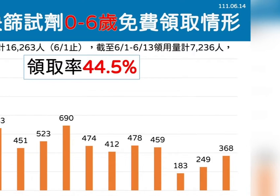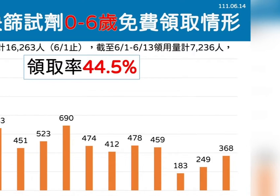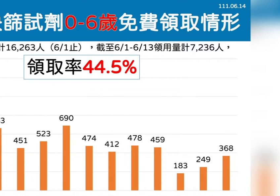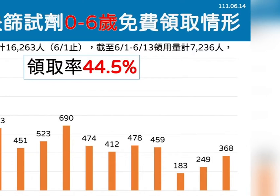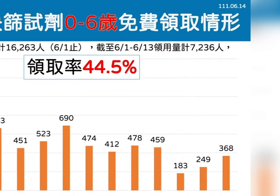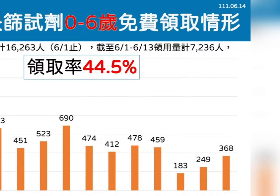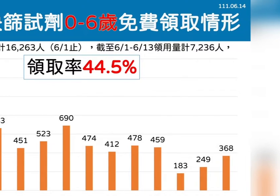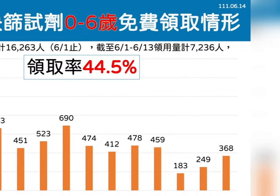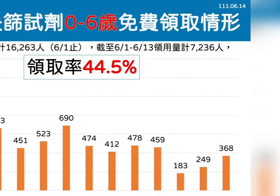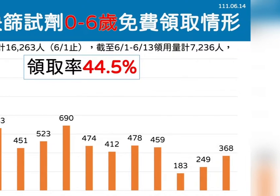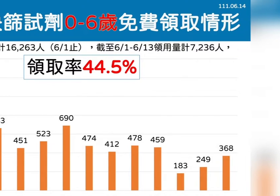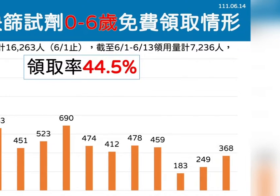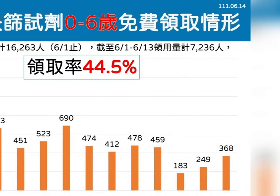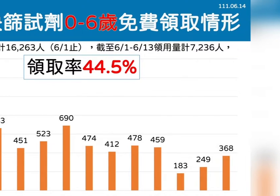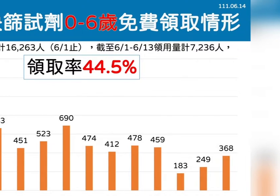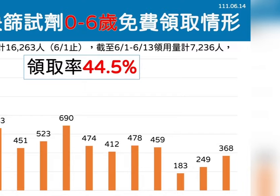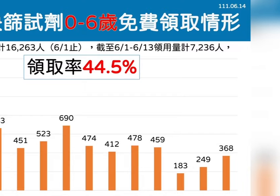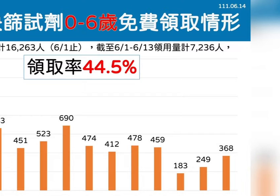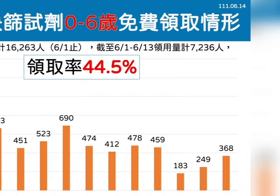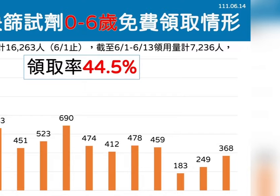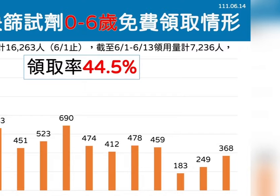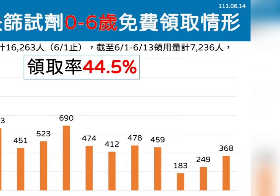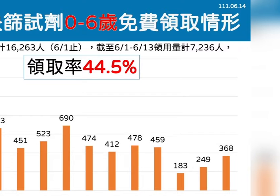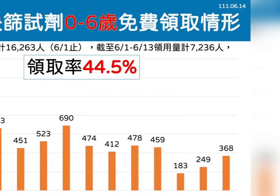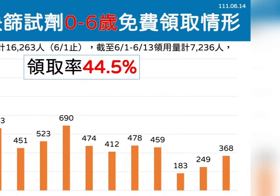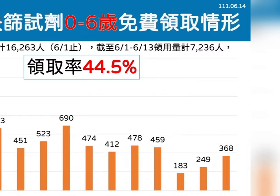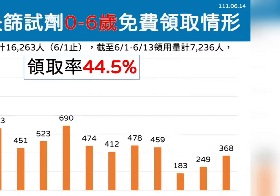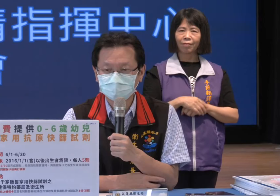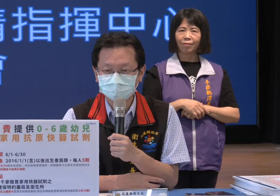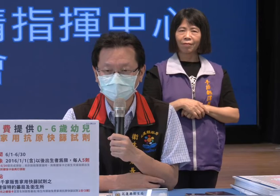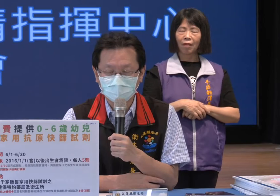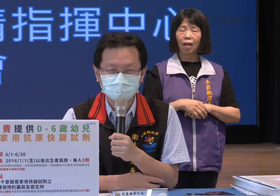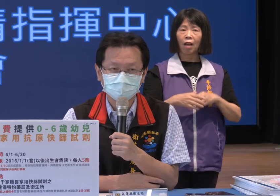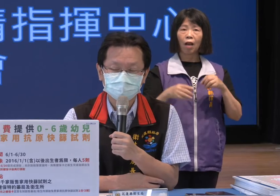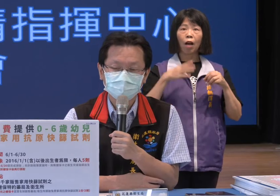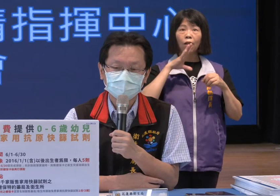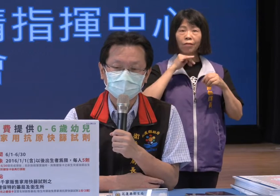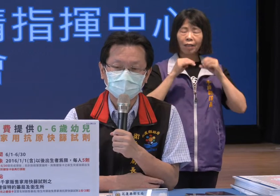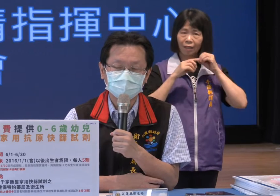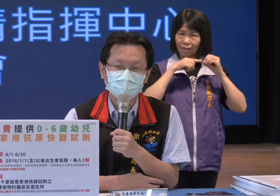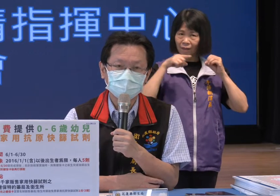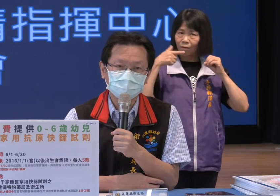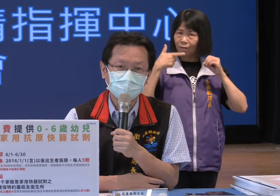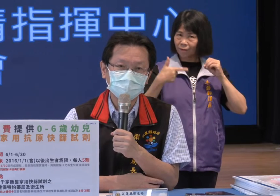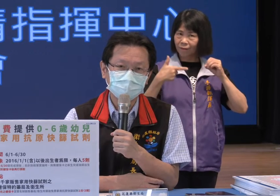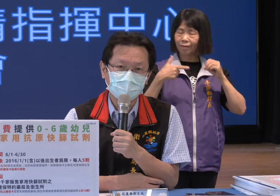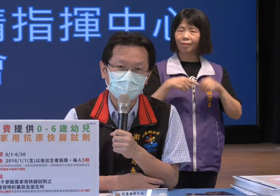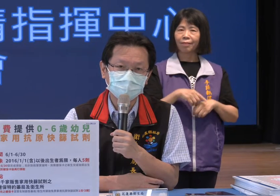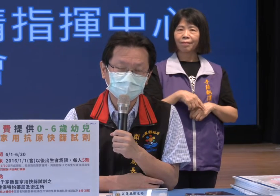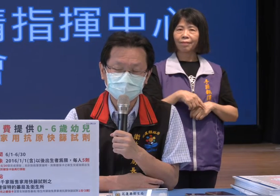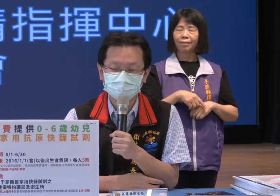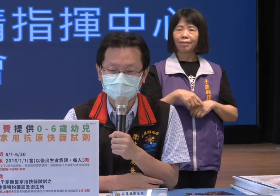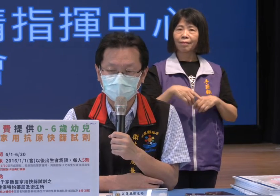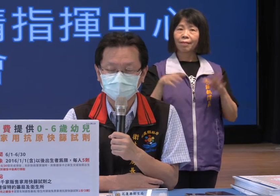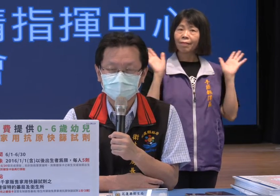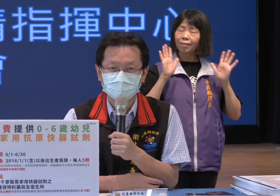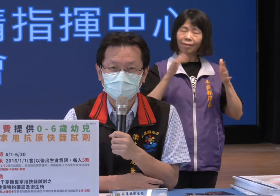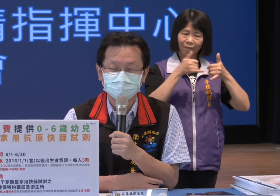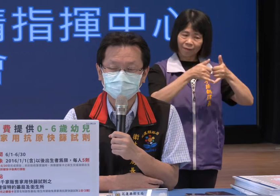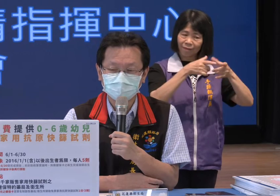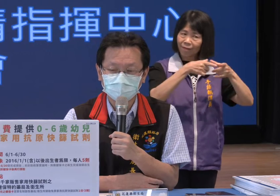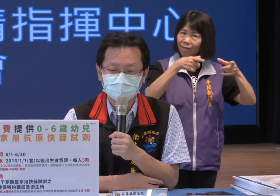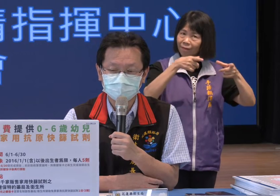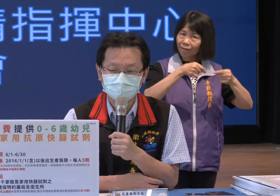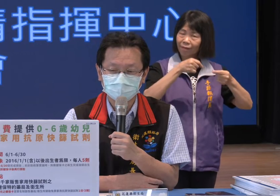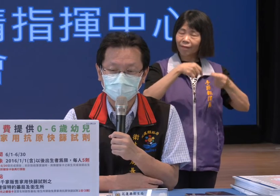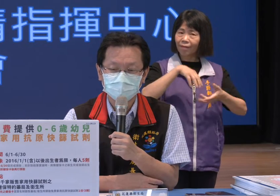亲来再次的呼吁哈，那0到6岁的孩子啊，那你可以拿你的健保卡啊，